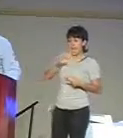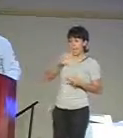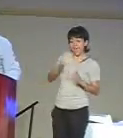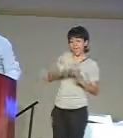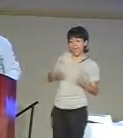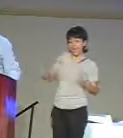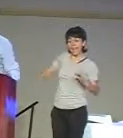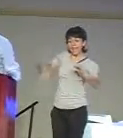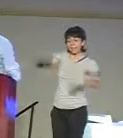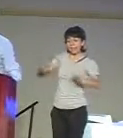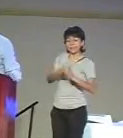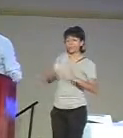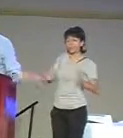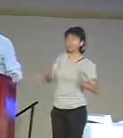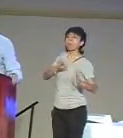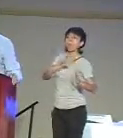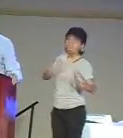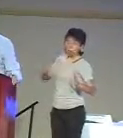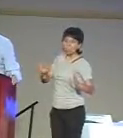paradigma